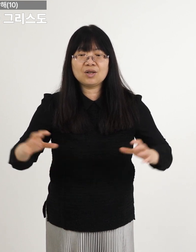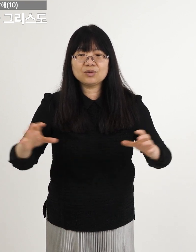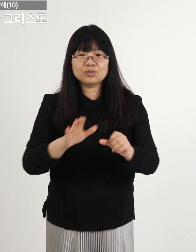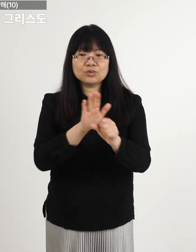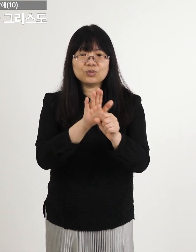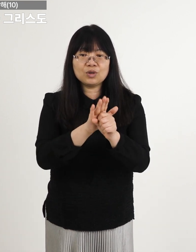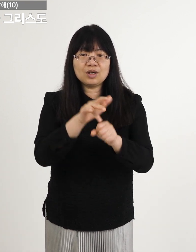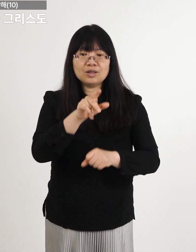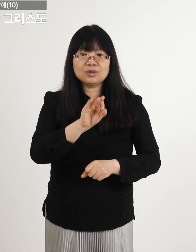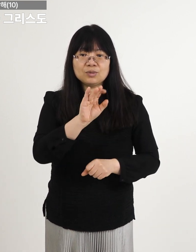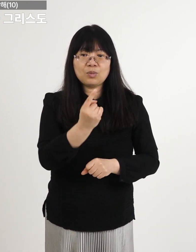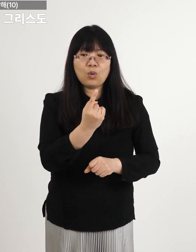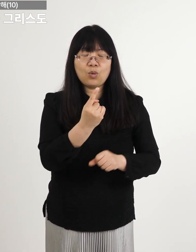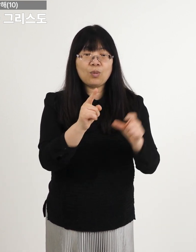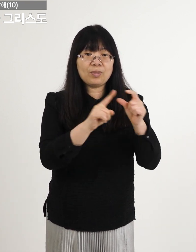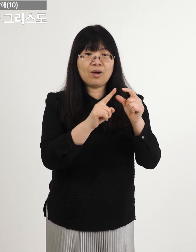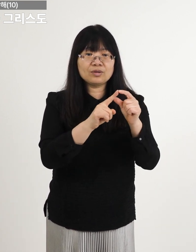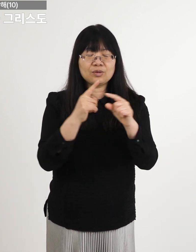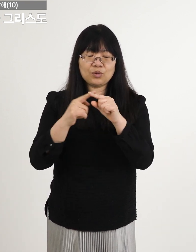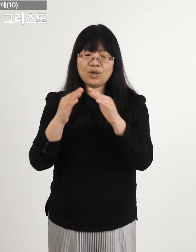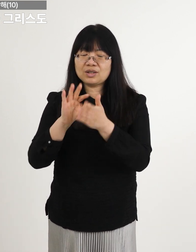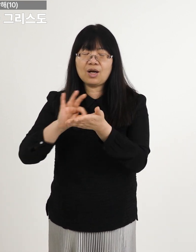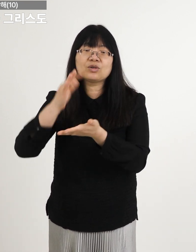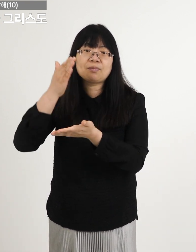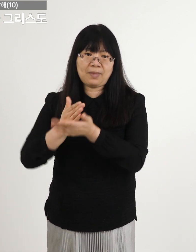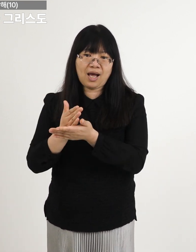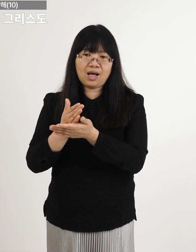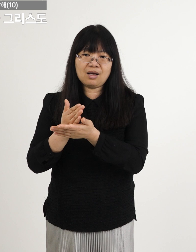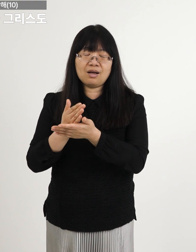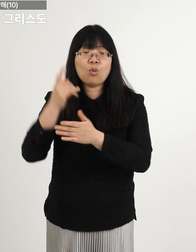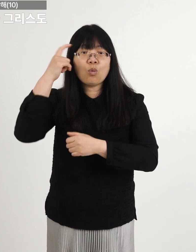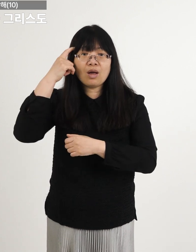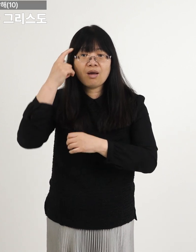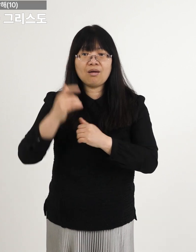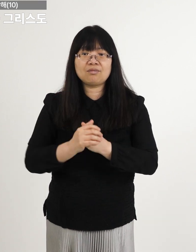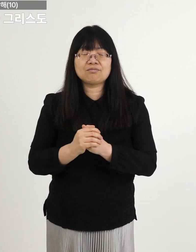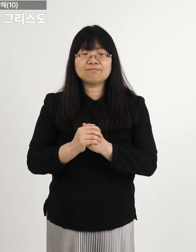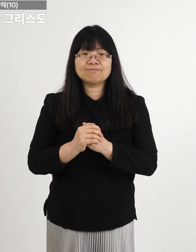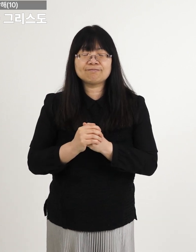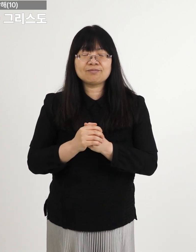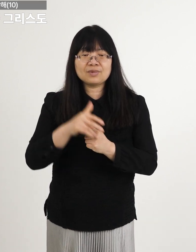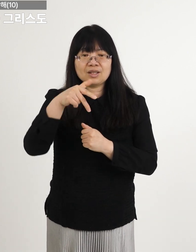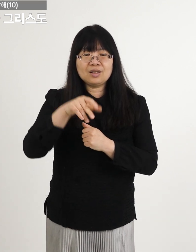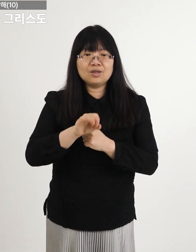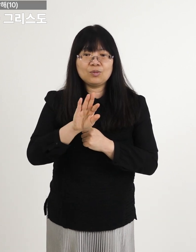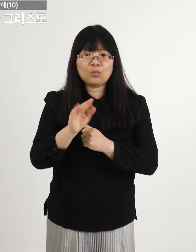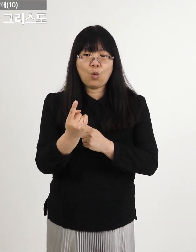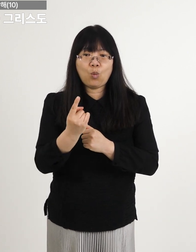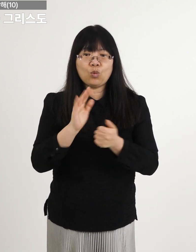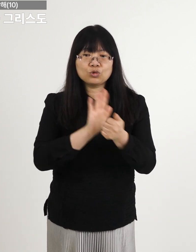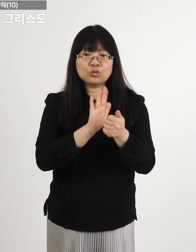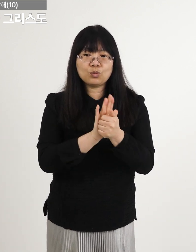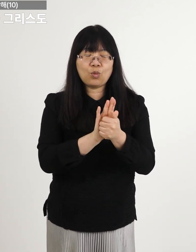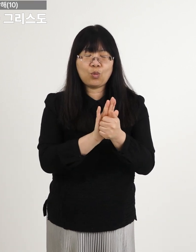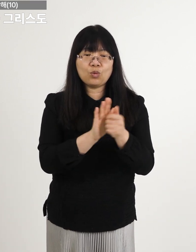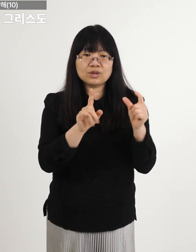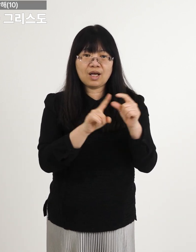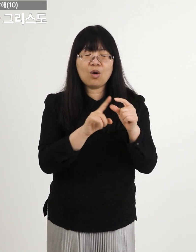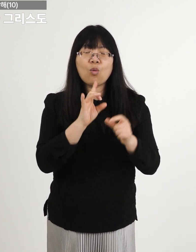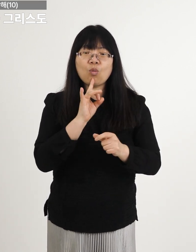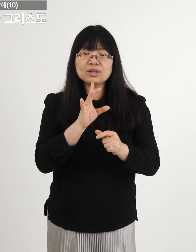중보라는 표현을 교회에서 쓰지 못하게 했어요. 왜? 그 중보라는 표현은